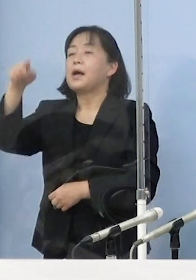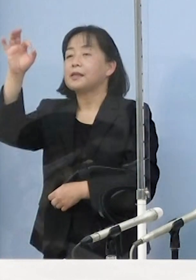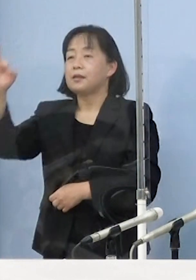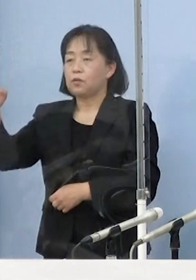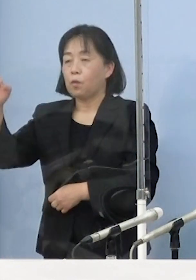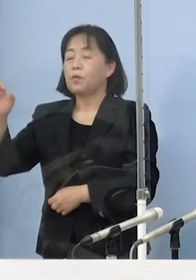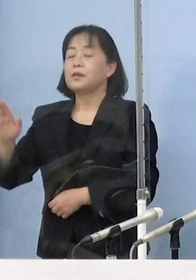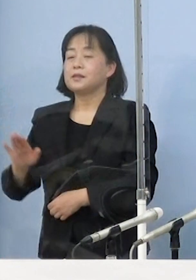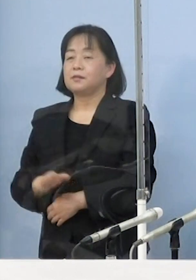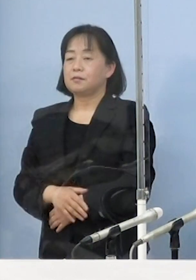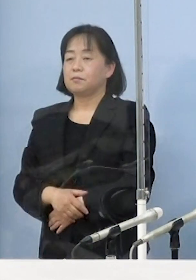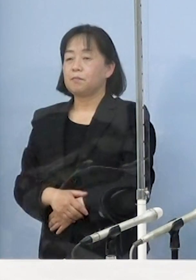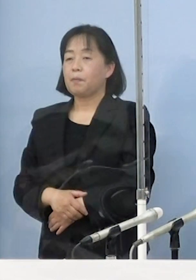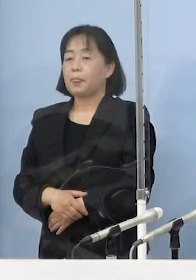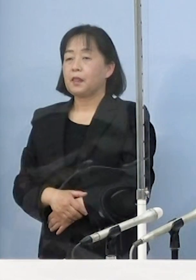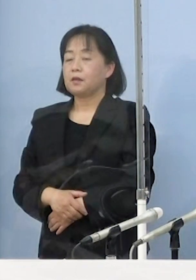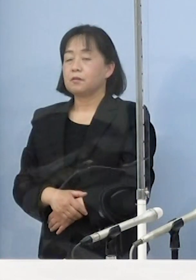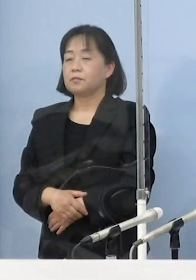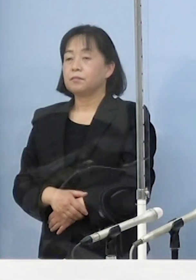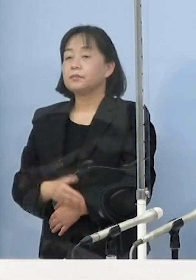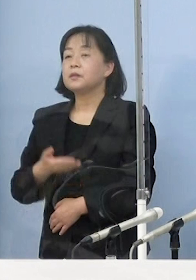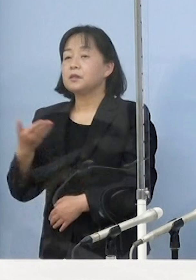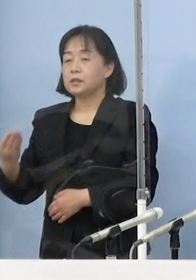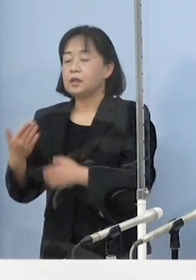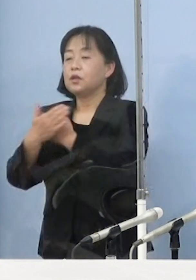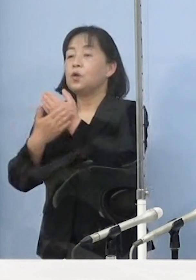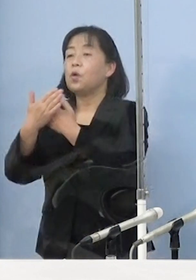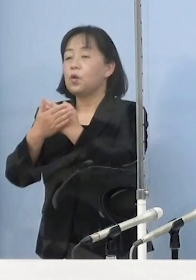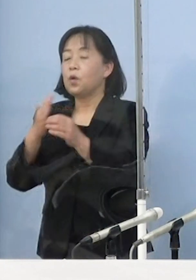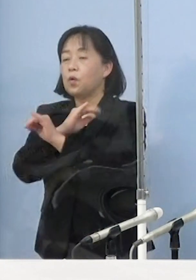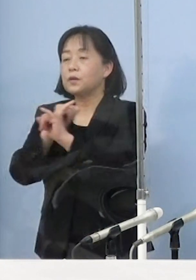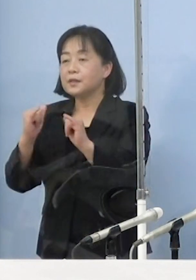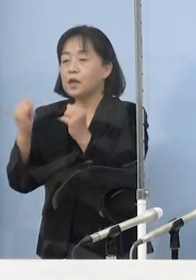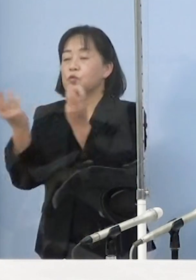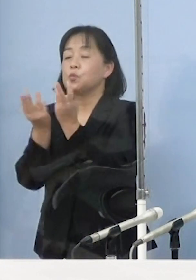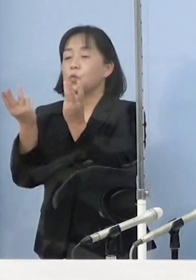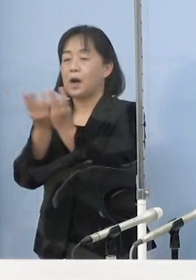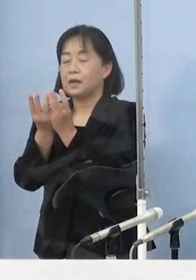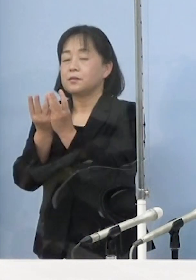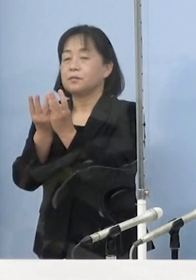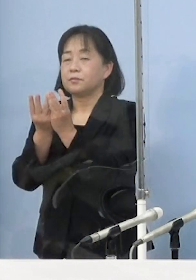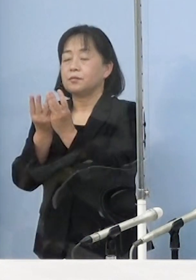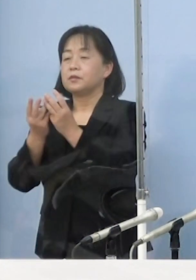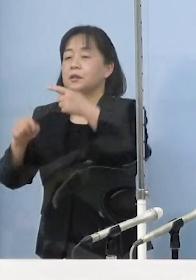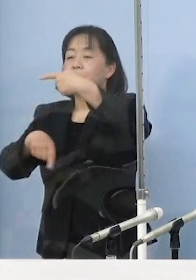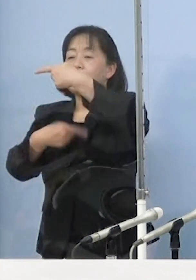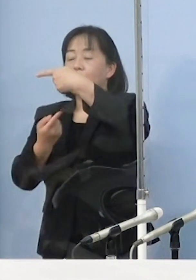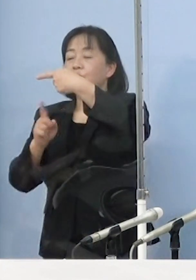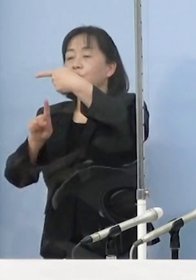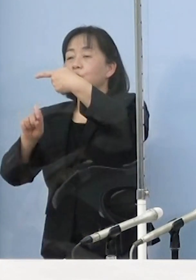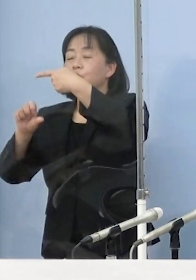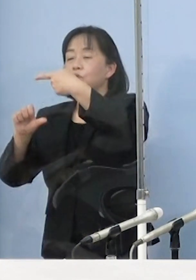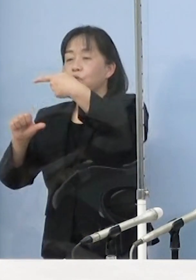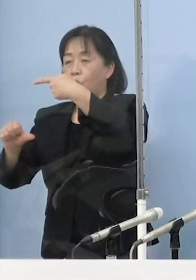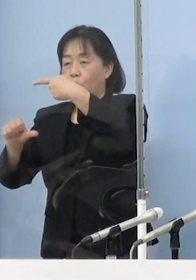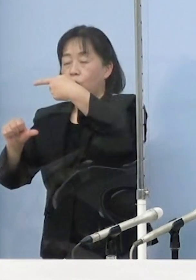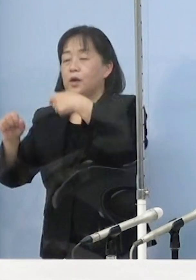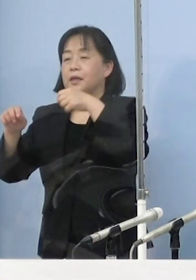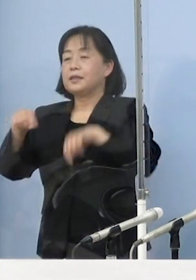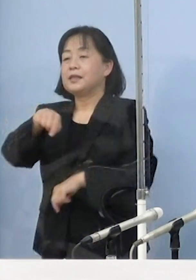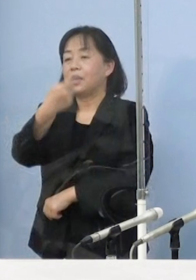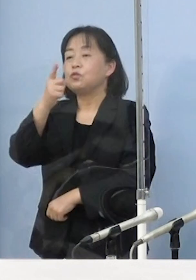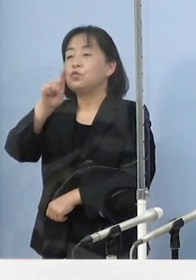4.0% となります。次に療養者数につきましては、115人とな